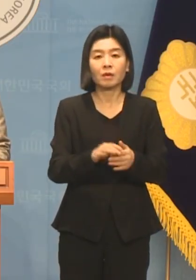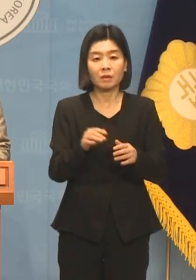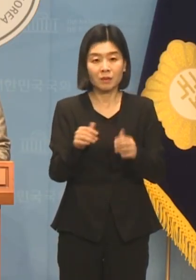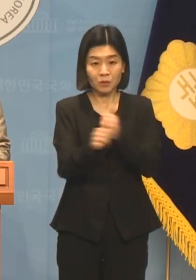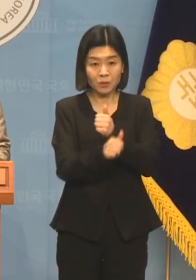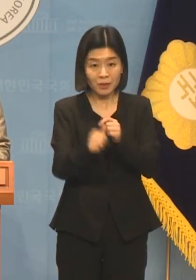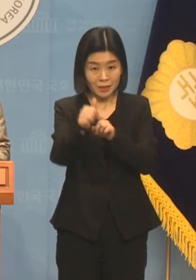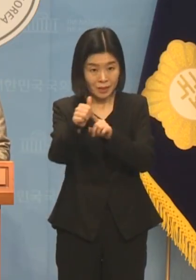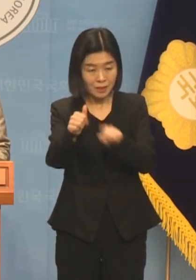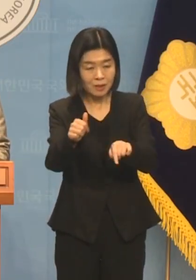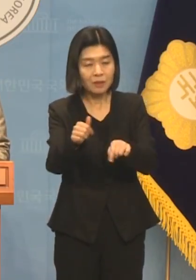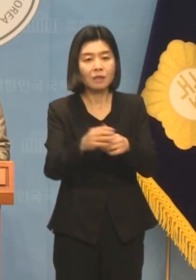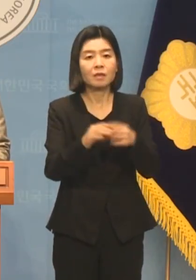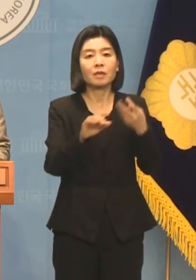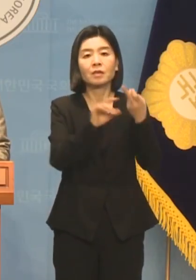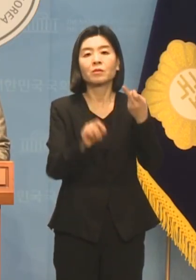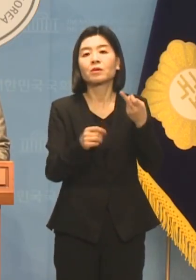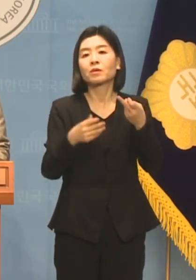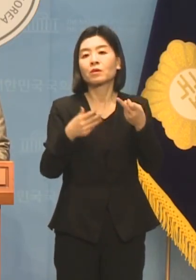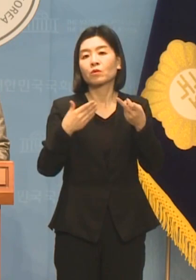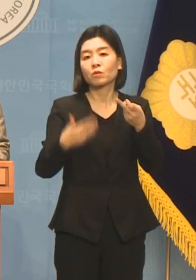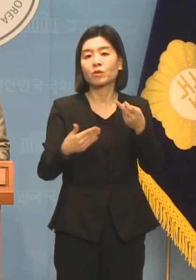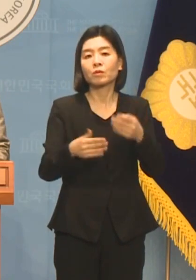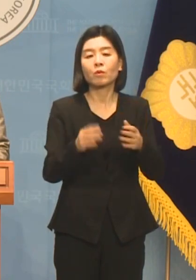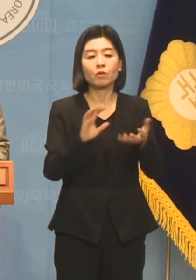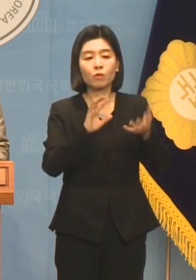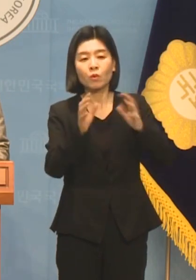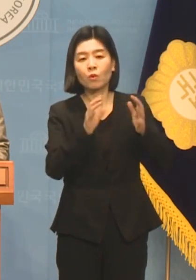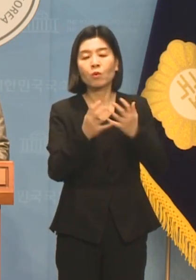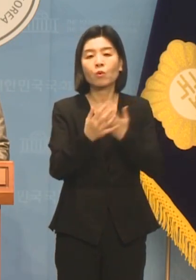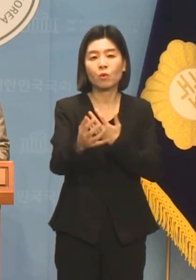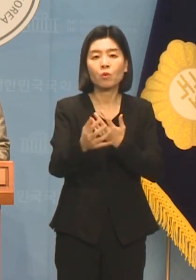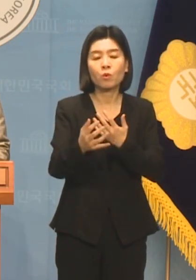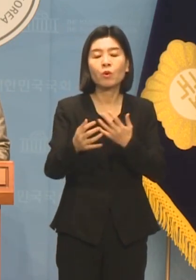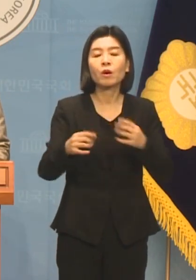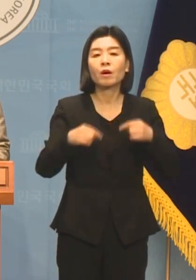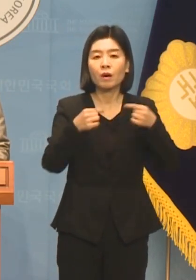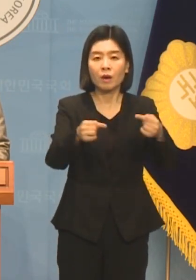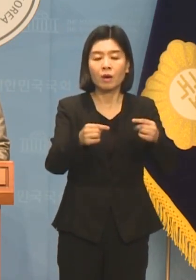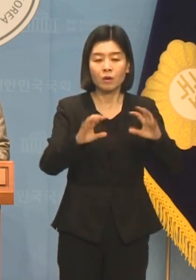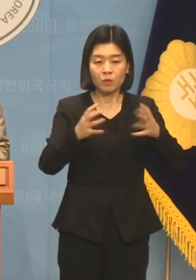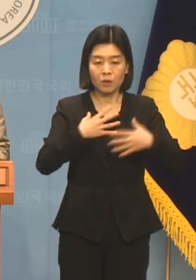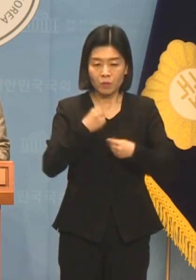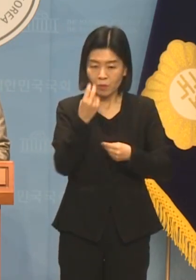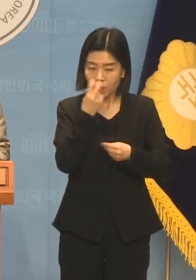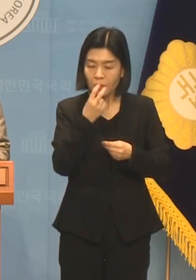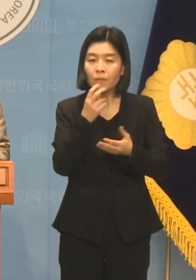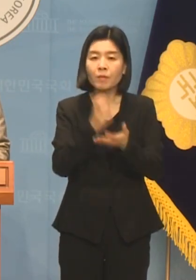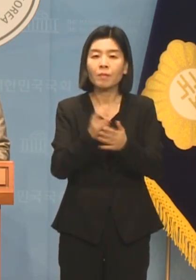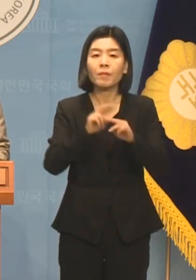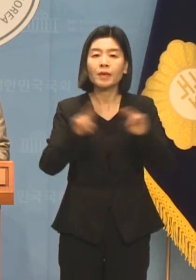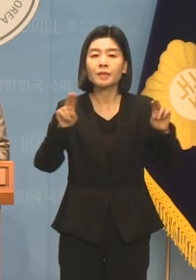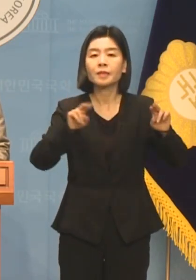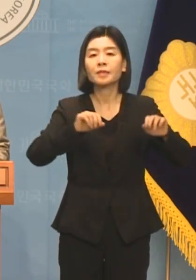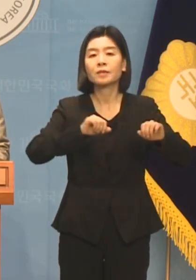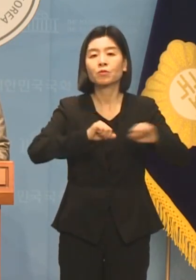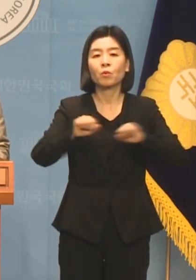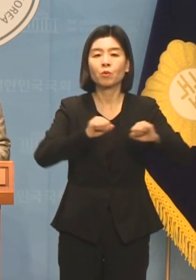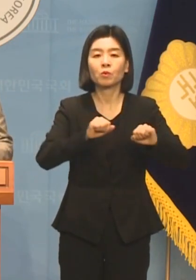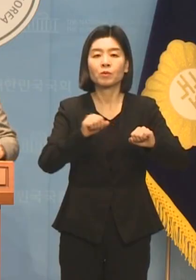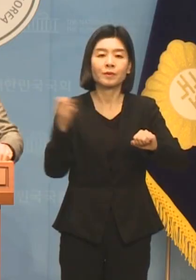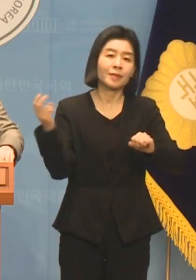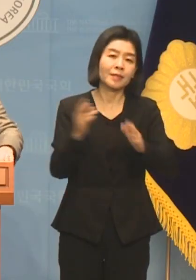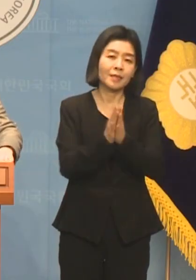바로 열흘 뒤인 12월 9일 한 토론회에 참석해서 국가보안법 폐지운동 다시 시작하자라는